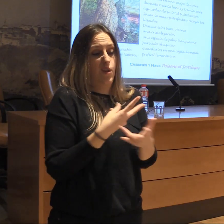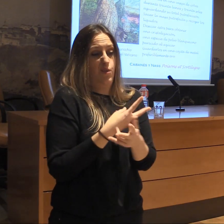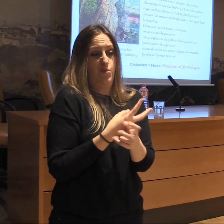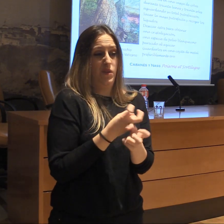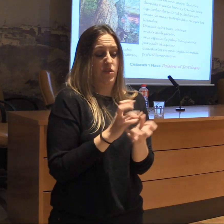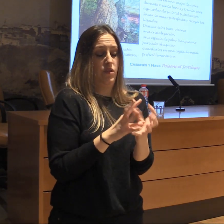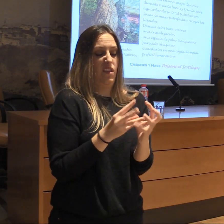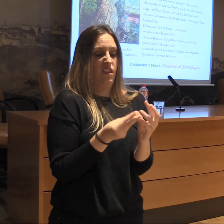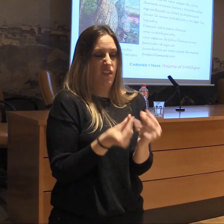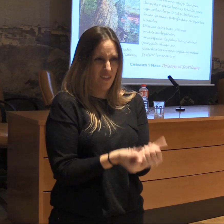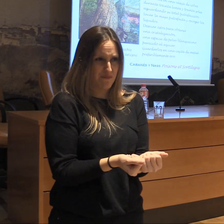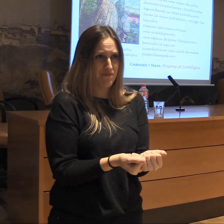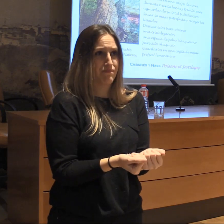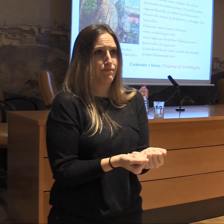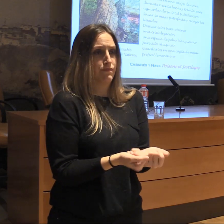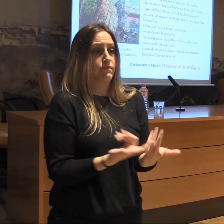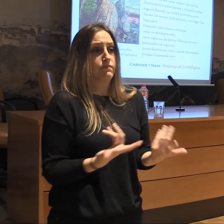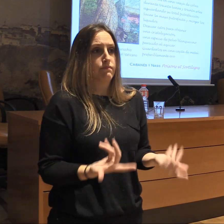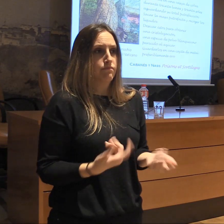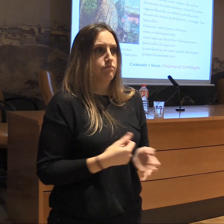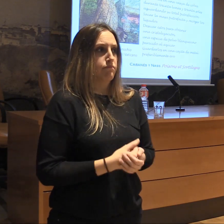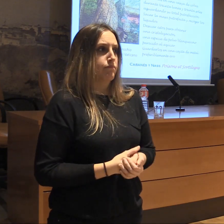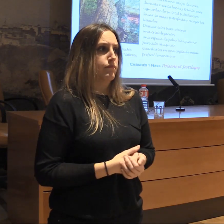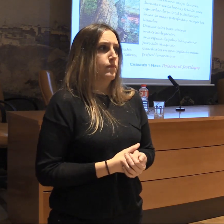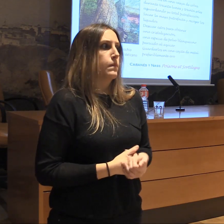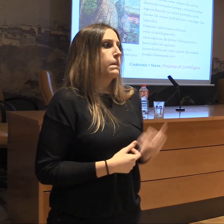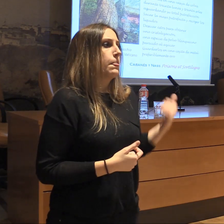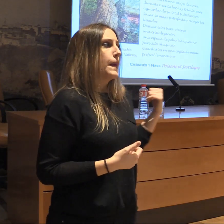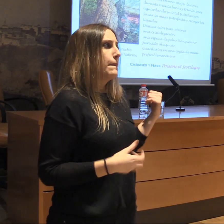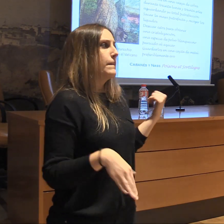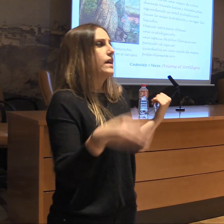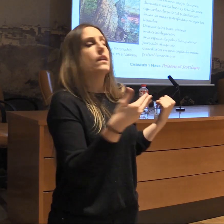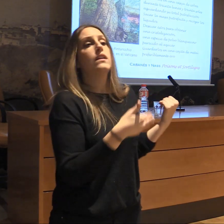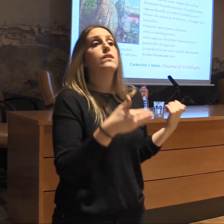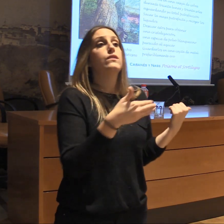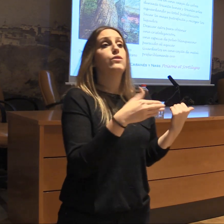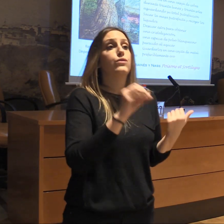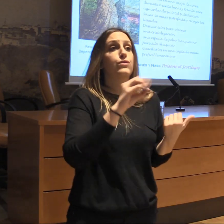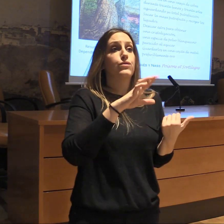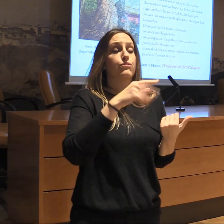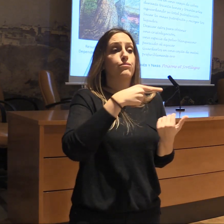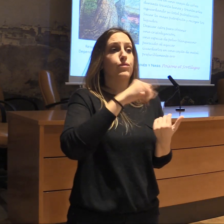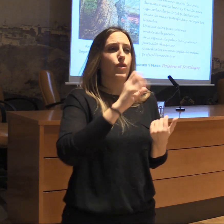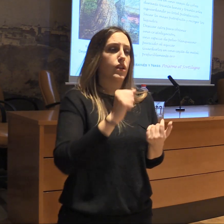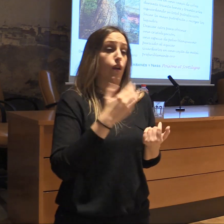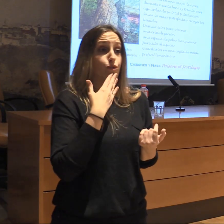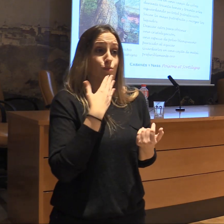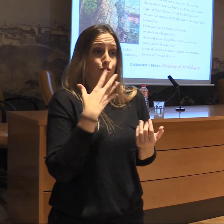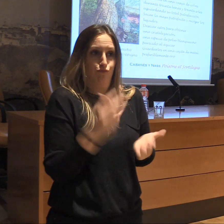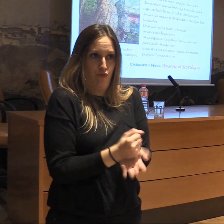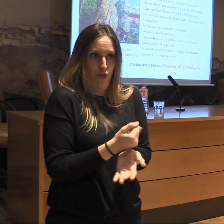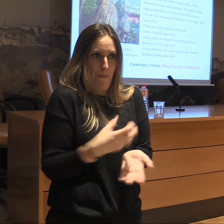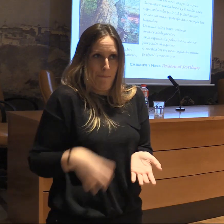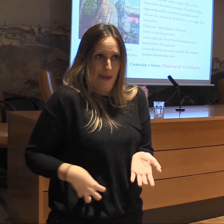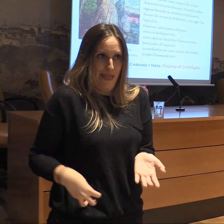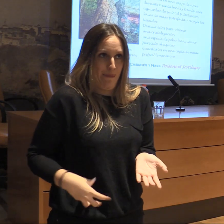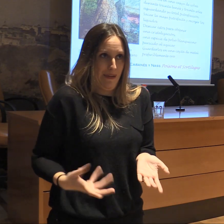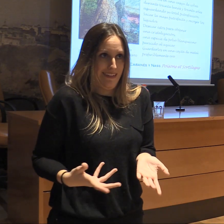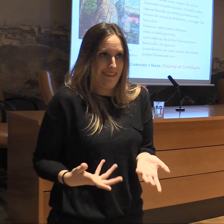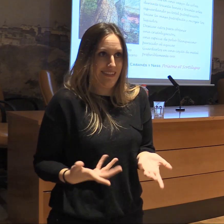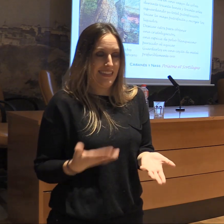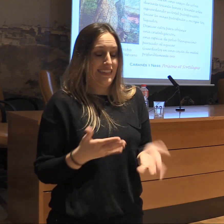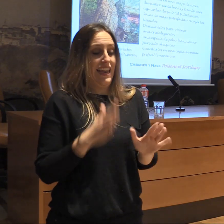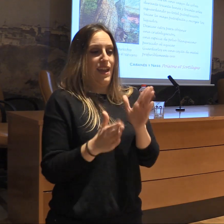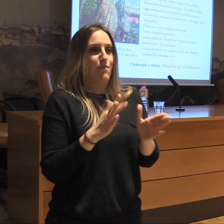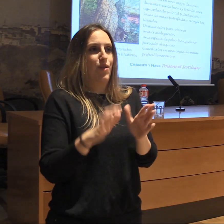Era el principio activo de los Borgia. Los Borgia, como todos los príncipes renacentistas, no tenían ningún